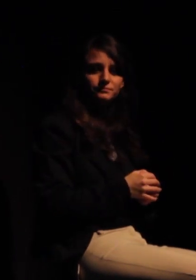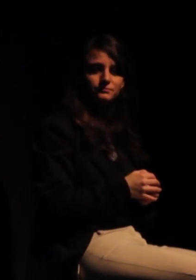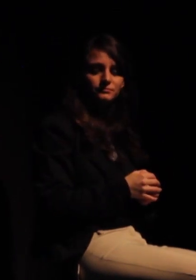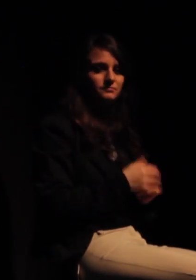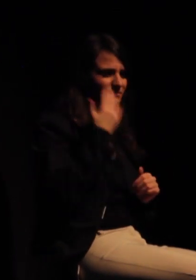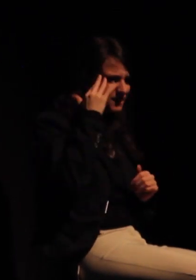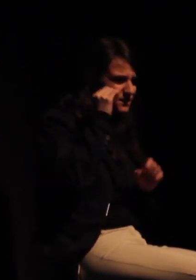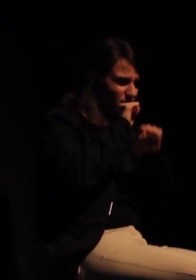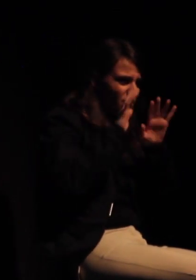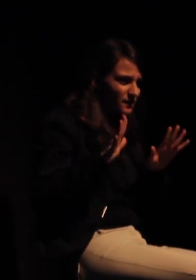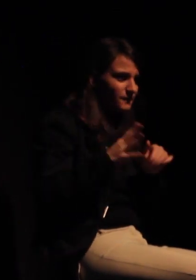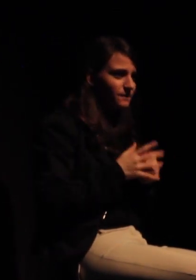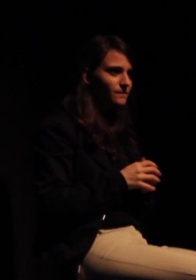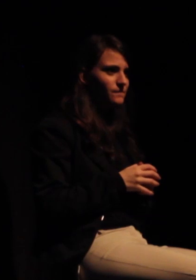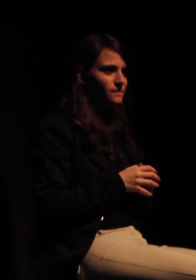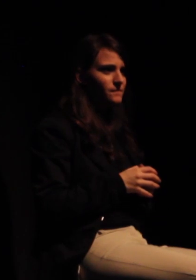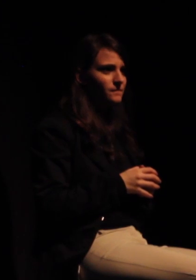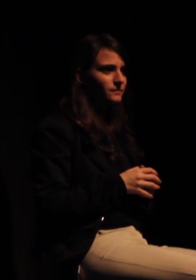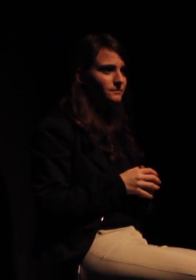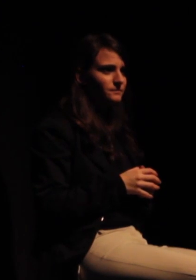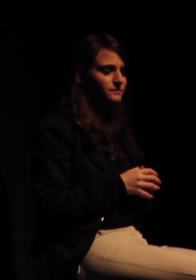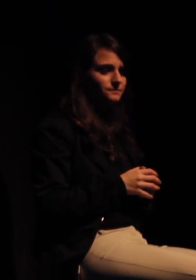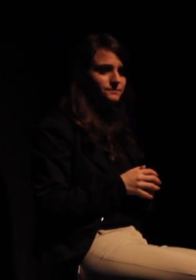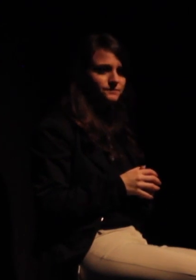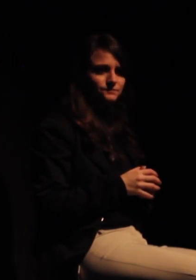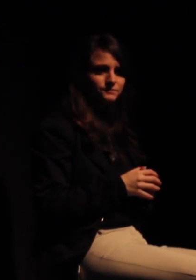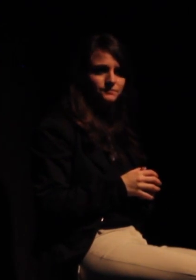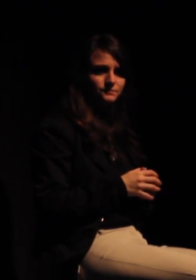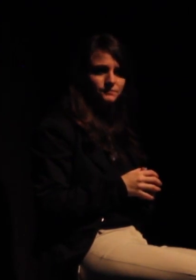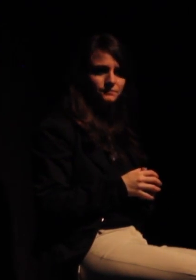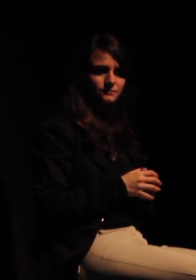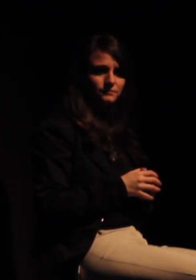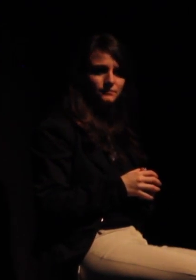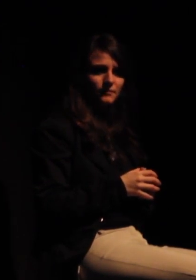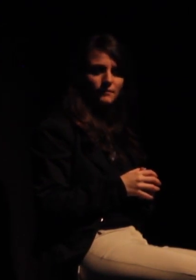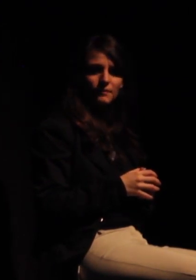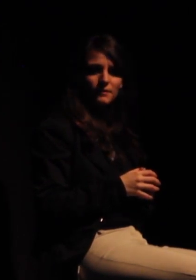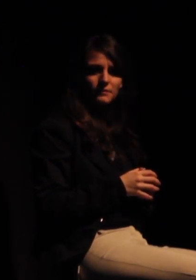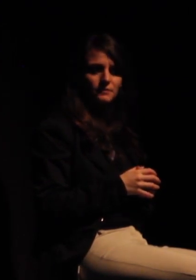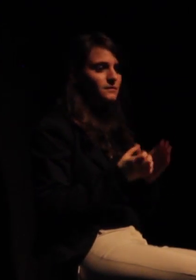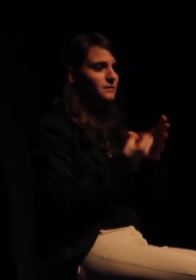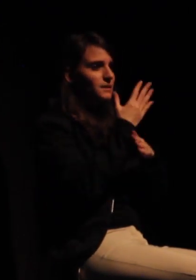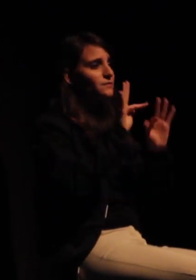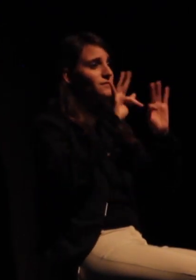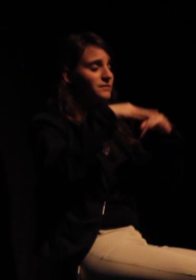Está dando para entender a coisa como funciona para mim? E aí eu tenho que criar um